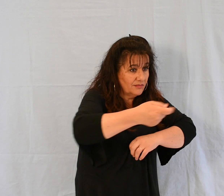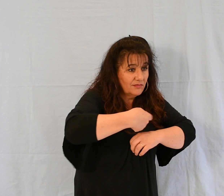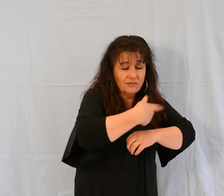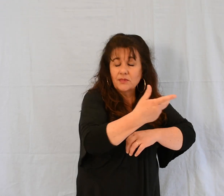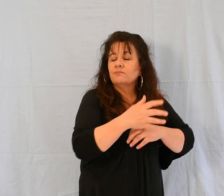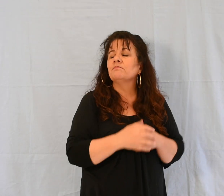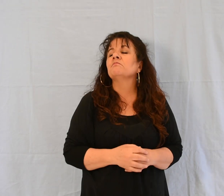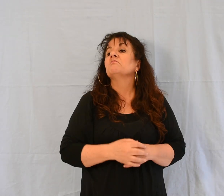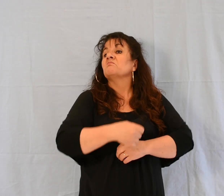grandit.